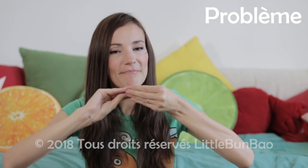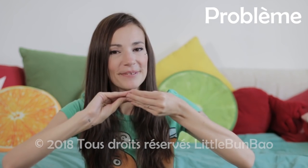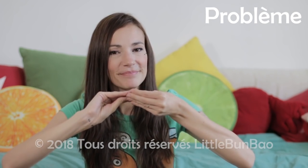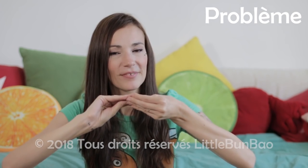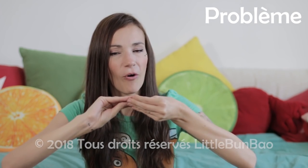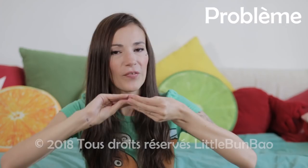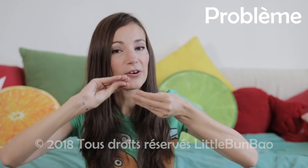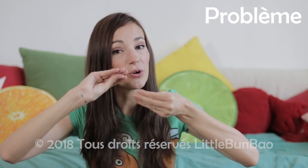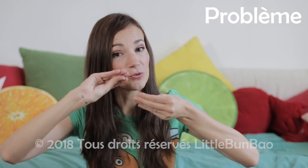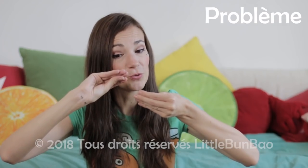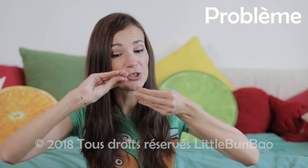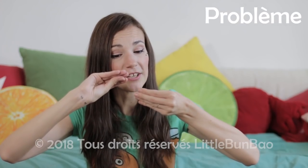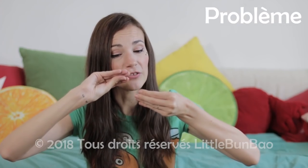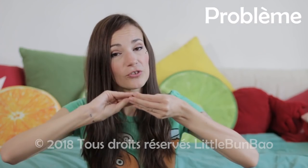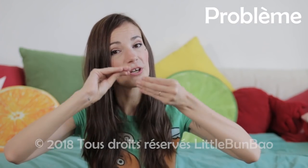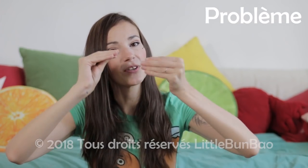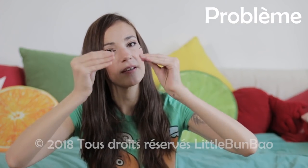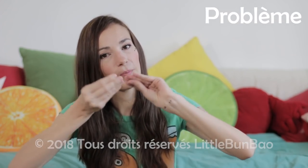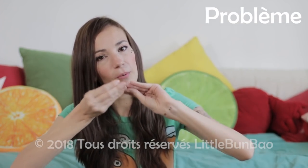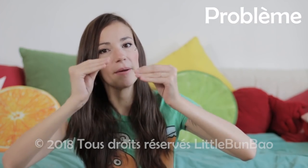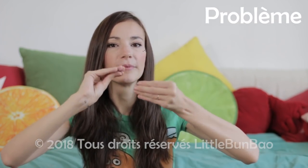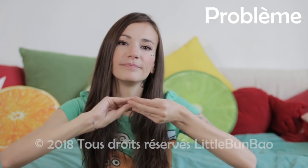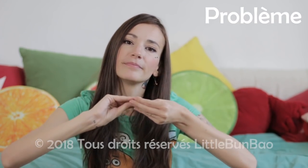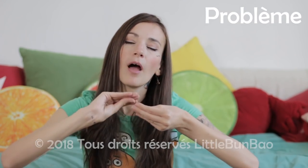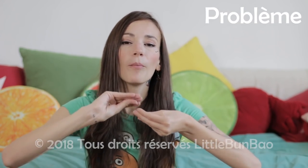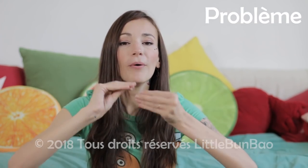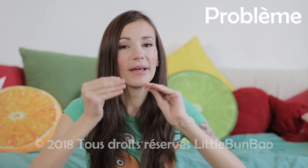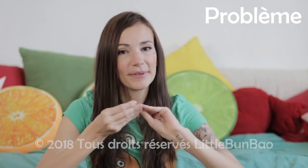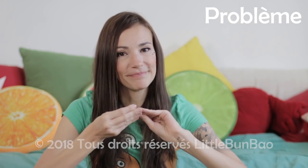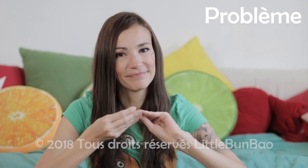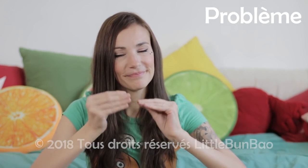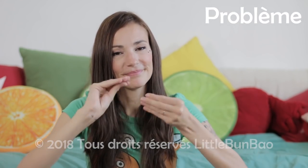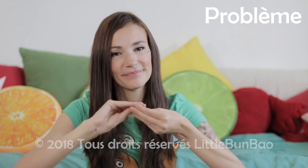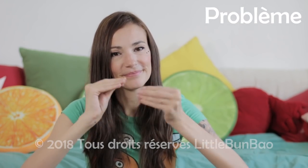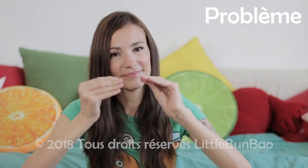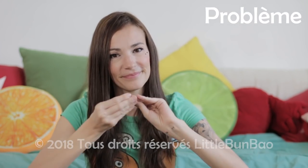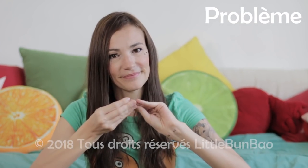Problème. On fait un coup chacun, de chaque côté. Problème. Problème.